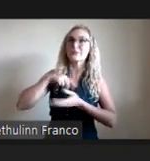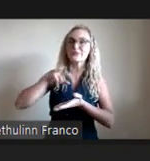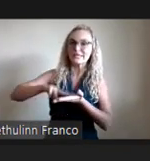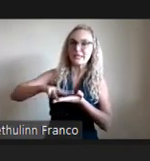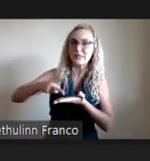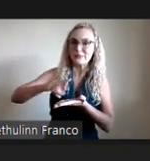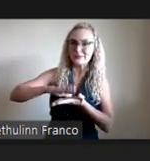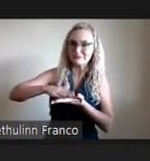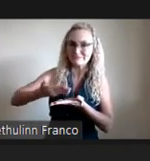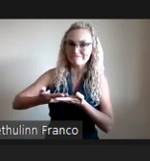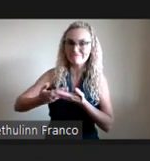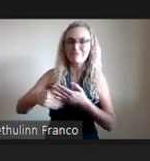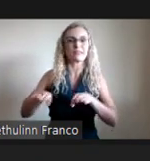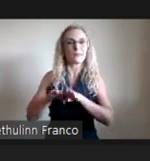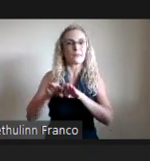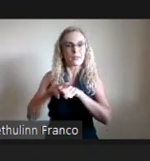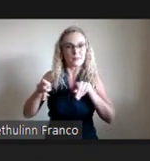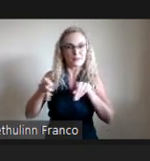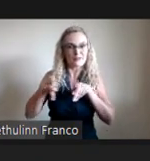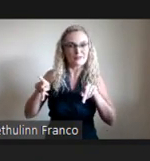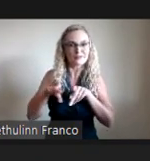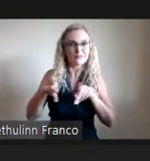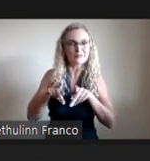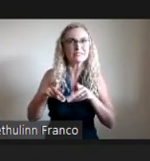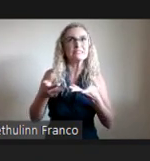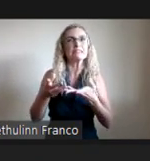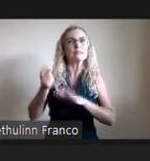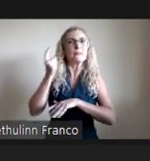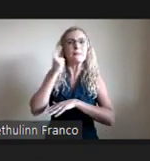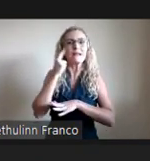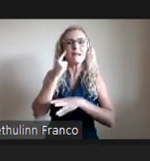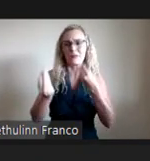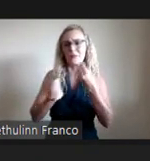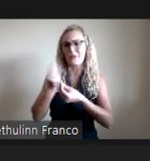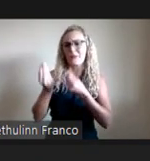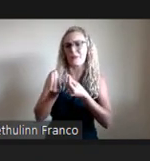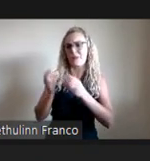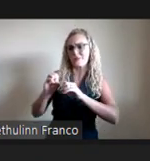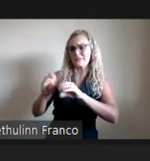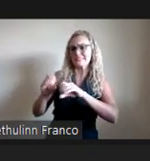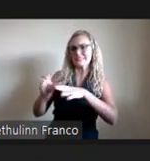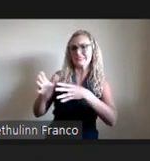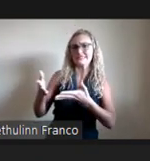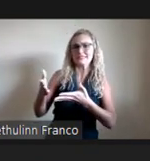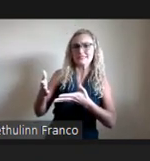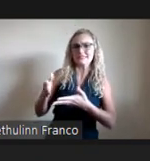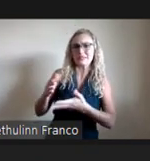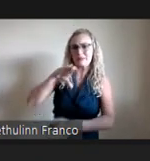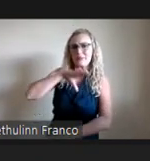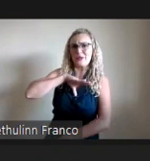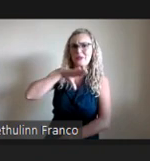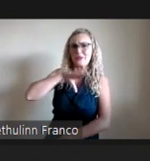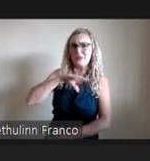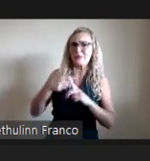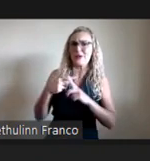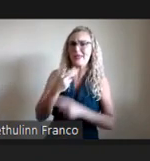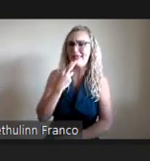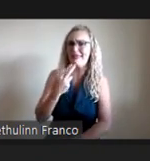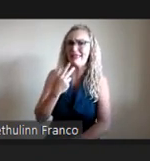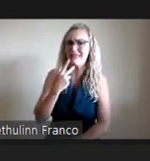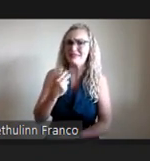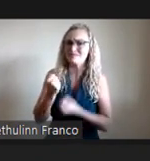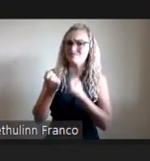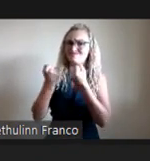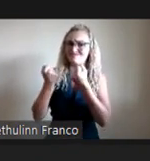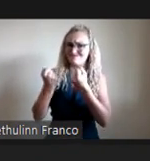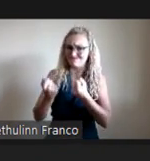levar um português tão complexo, né, que dá para perder os cabelos aí de tanta coisa legal e